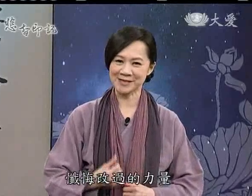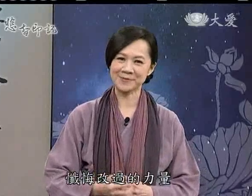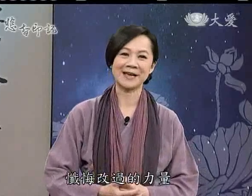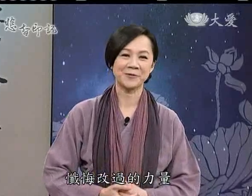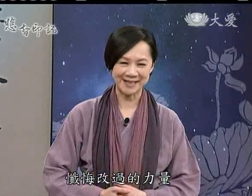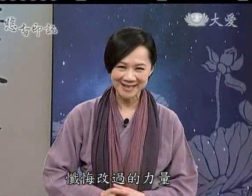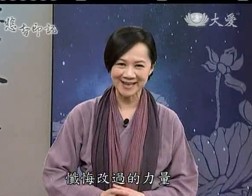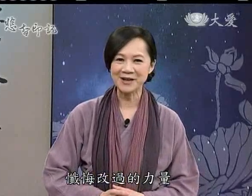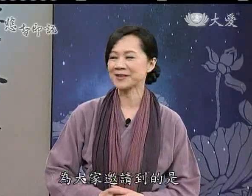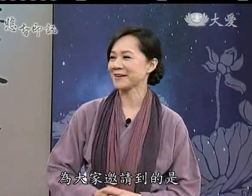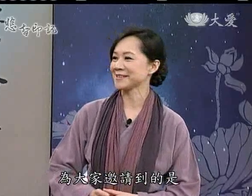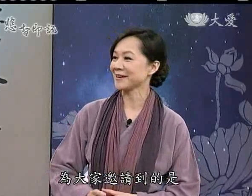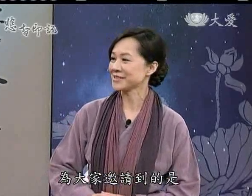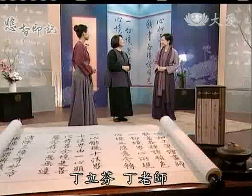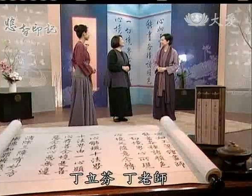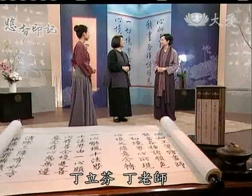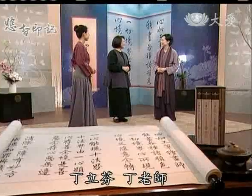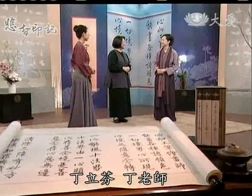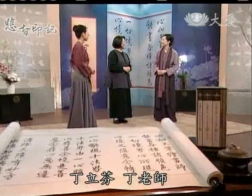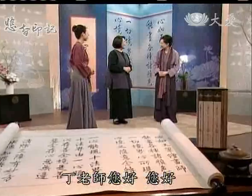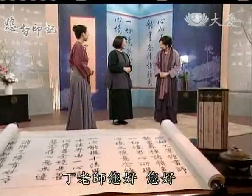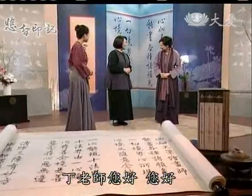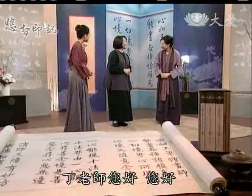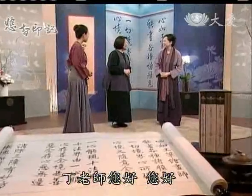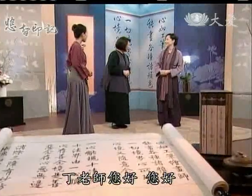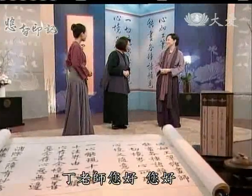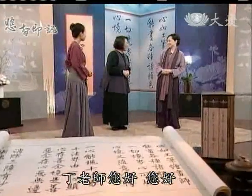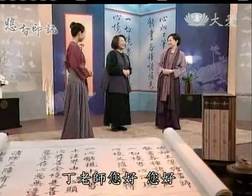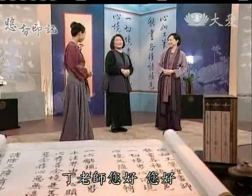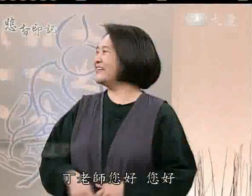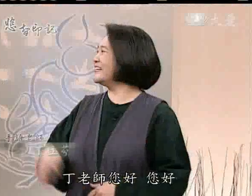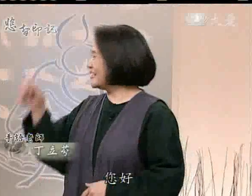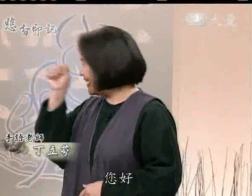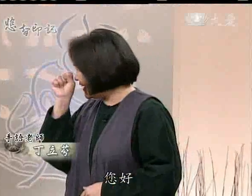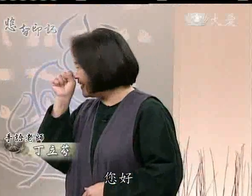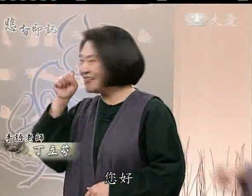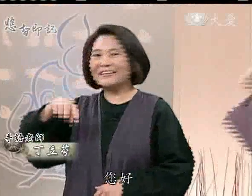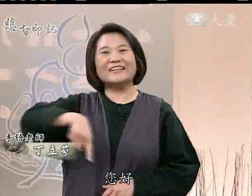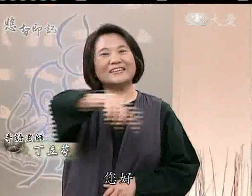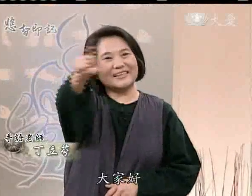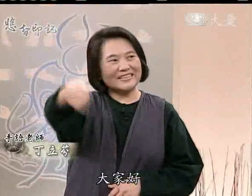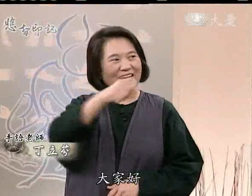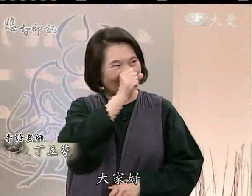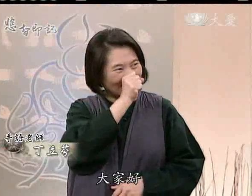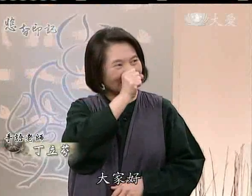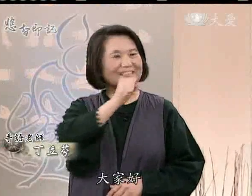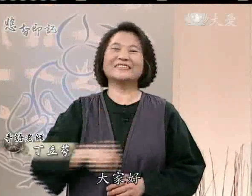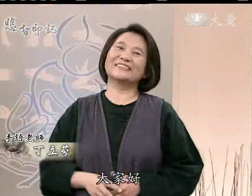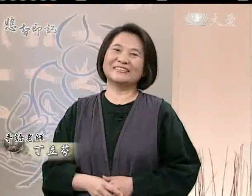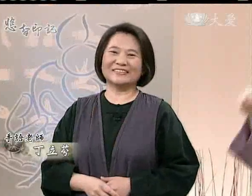忏悔改过的力量。为他邀请到了是丁立芬丁老师，丁老师您好， 丁老师好， 你好， 你好， 你好， 大家好。 丁